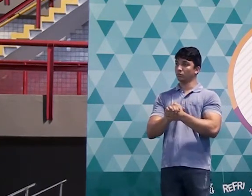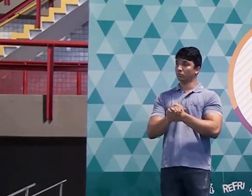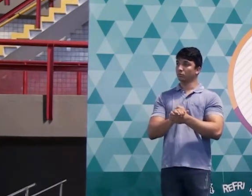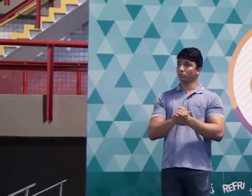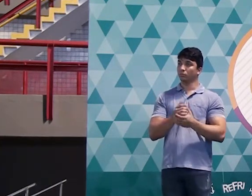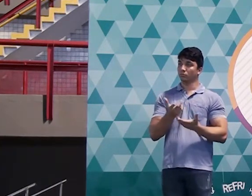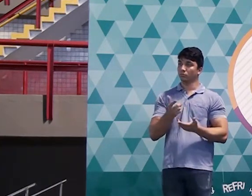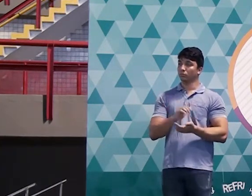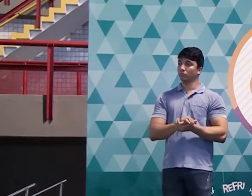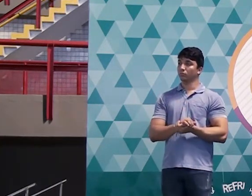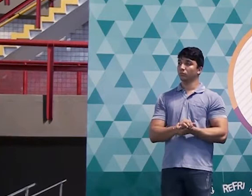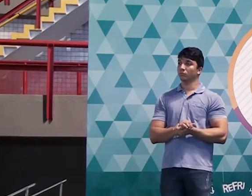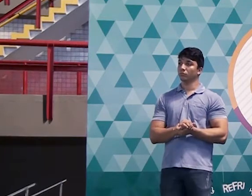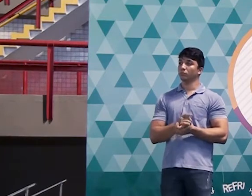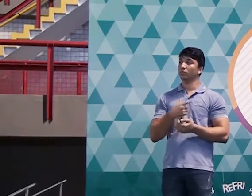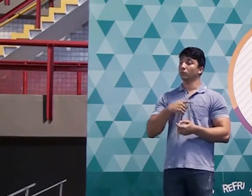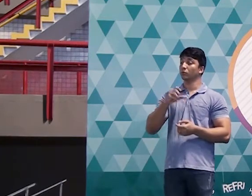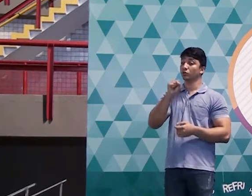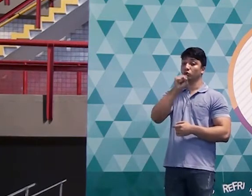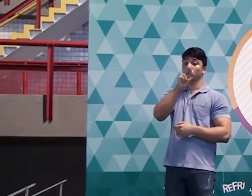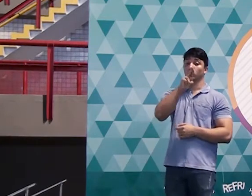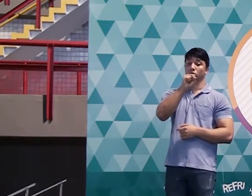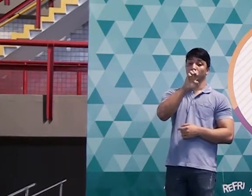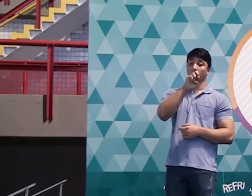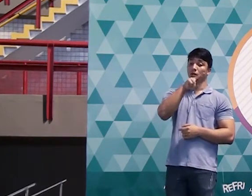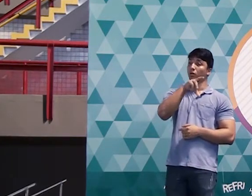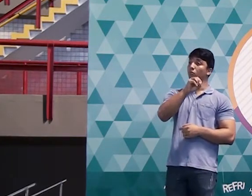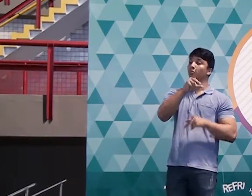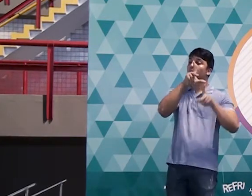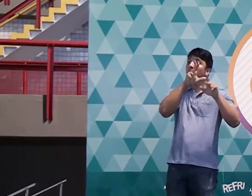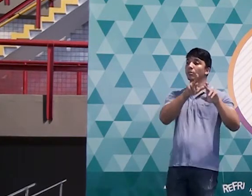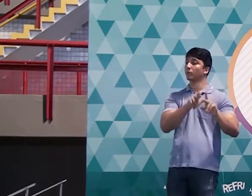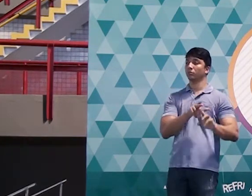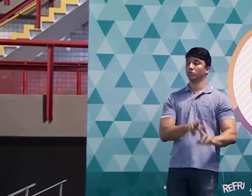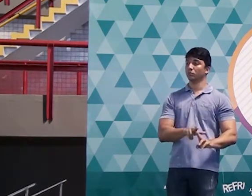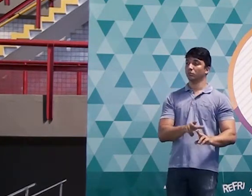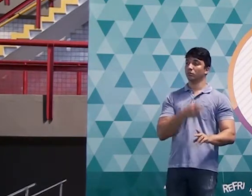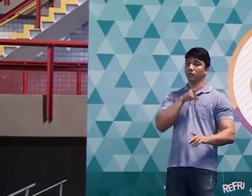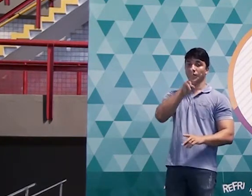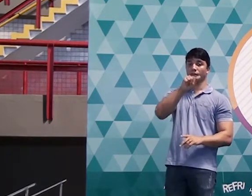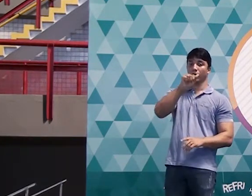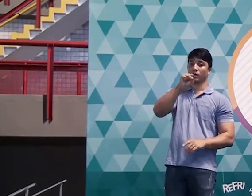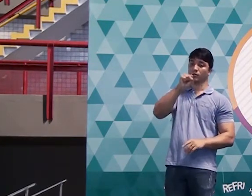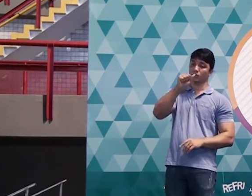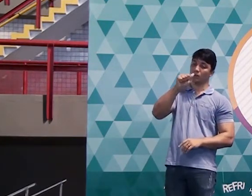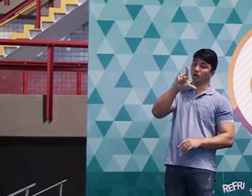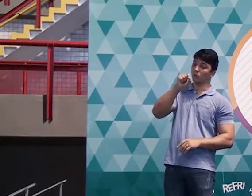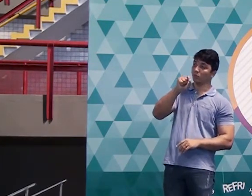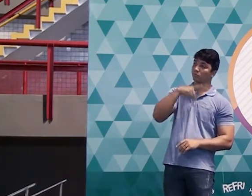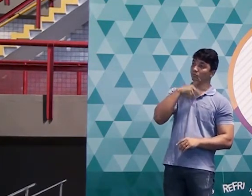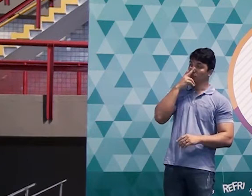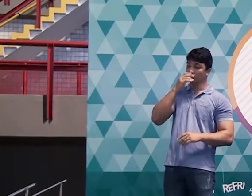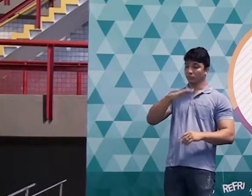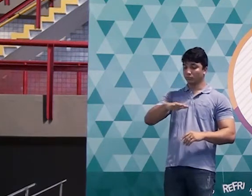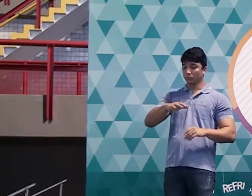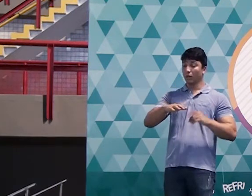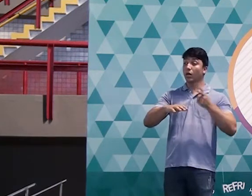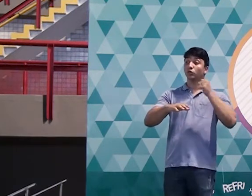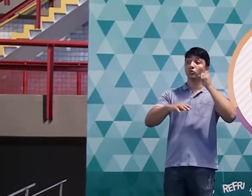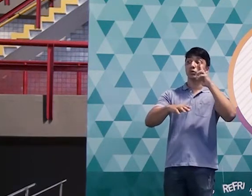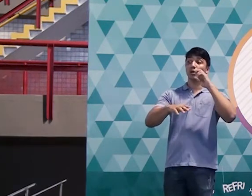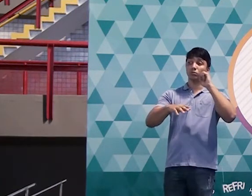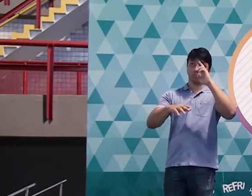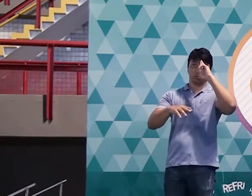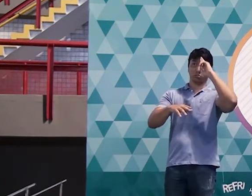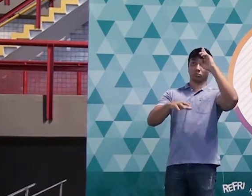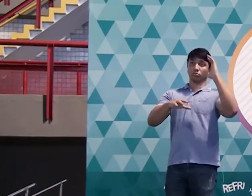na relação sobre a mulher. O suzerano e o vassalo é a mesma coisa. O vassalo entrega a mão e o suzerano bota a mão dele em cima